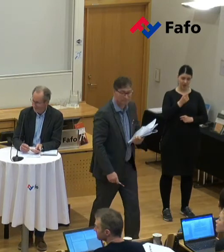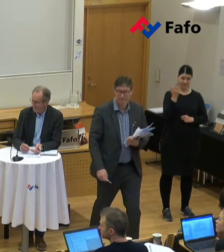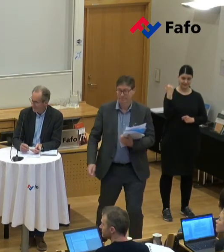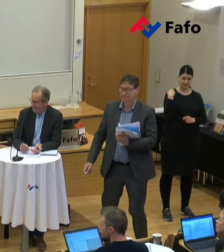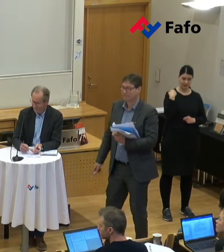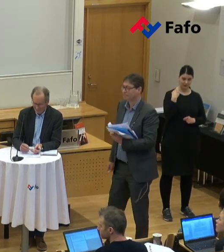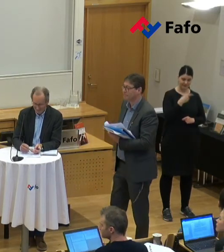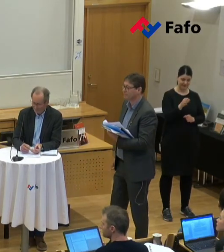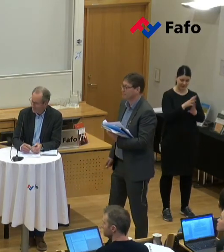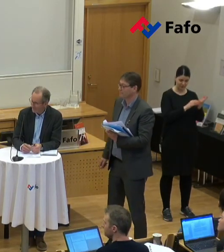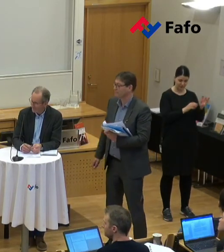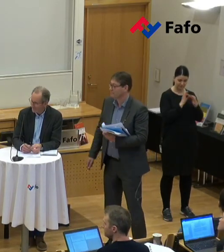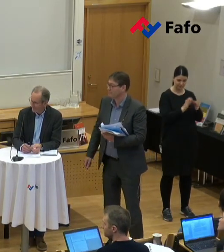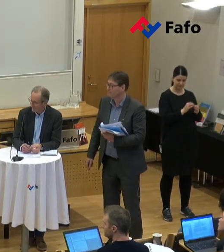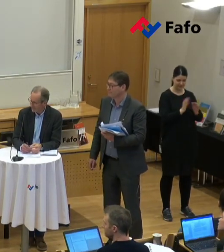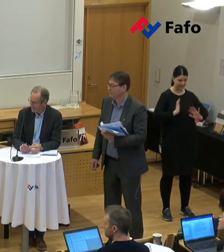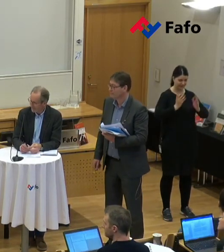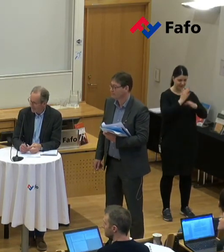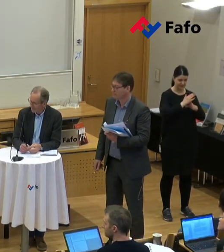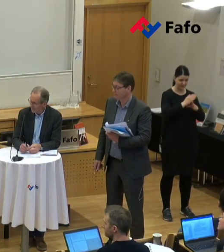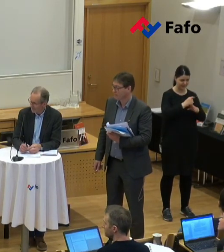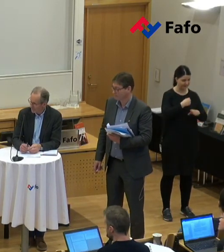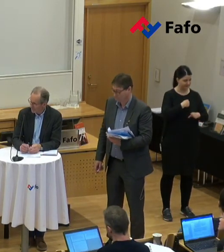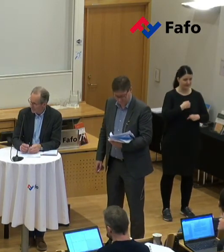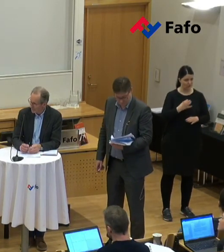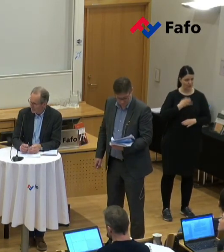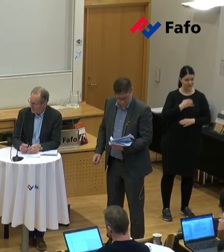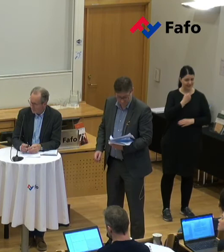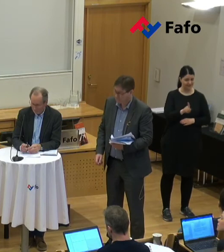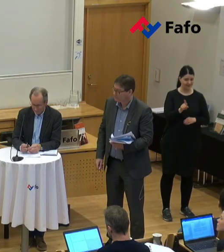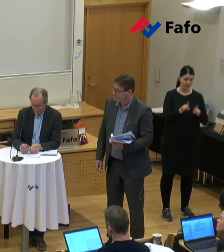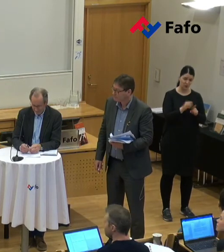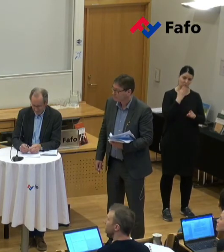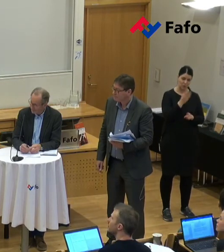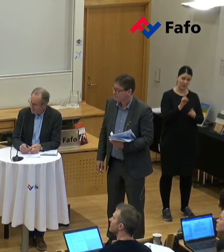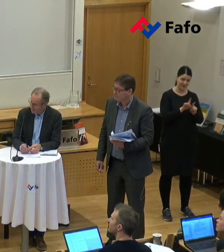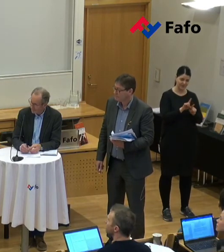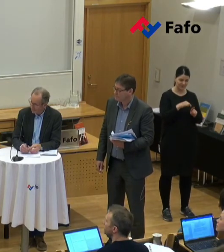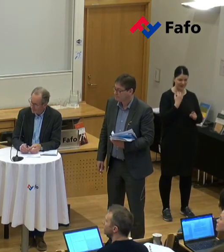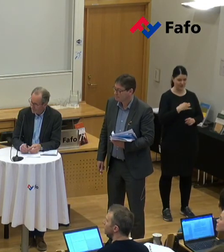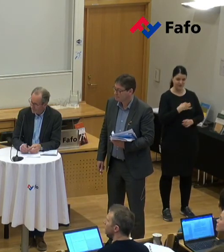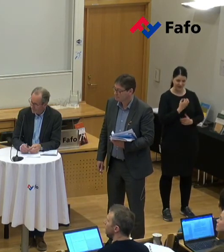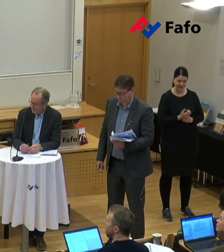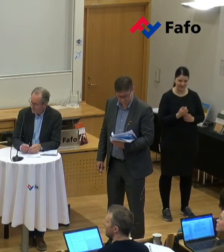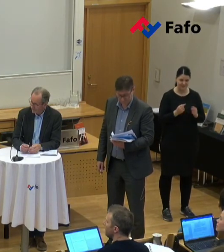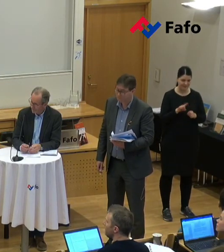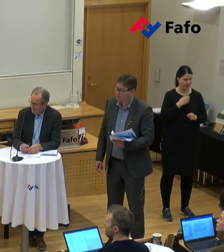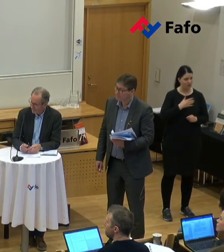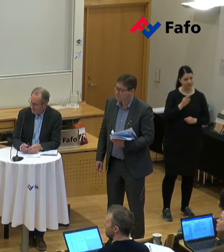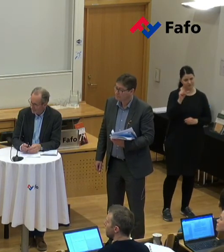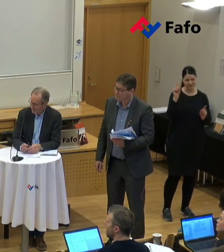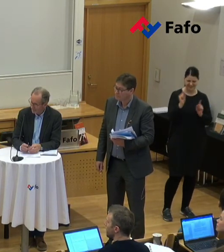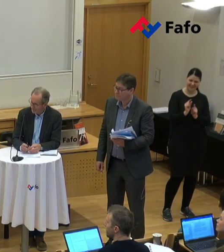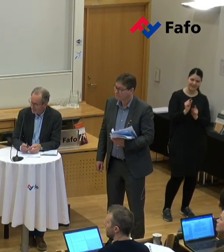at disse resultatene på livskvalitet, jeg skulle ønske de var så gode som vi prøver. Det som det, vi har veldig lite materiale